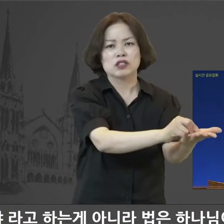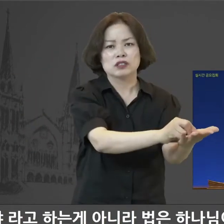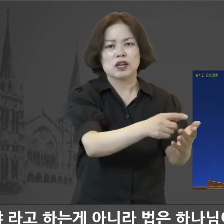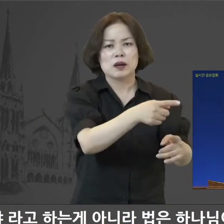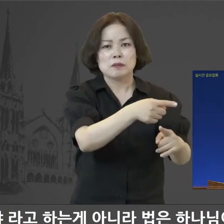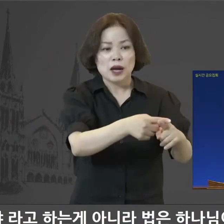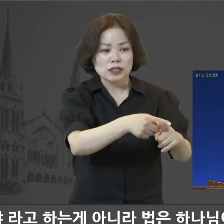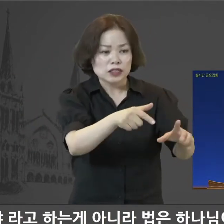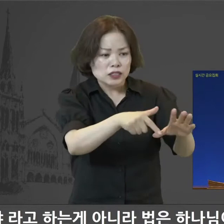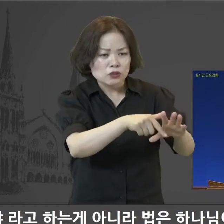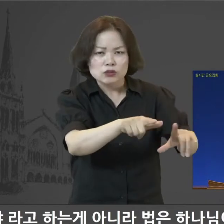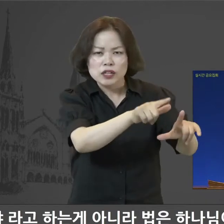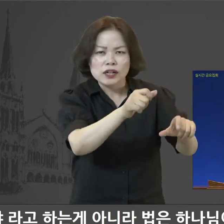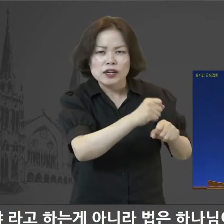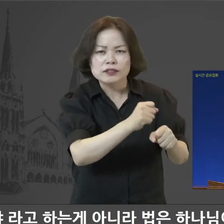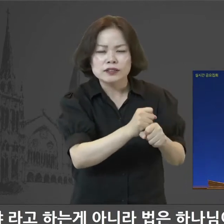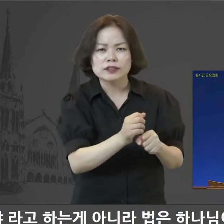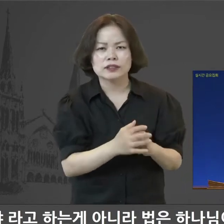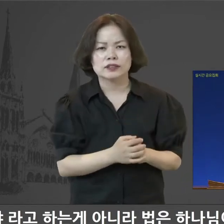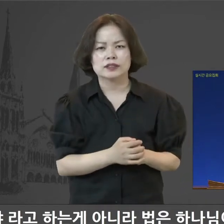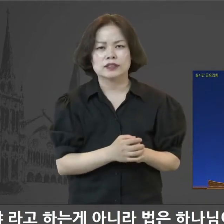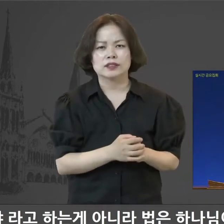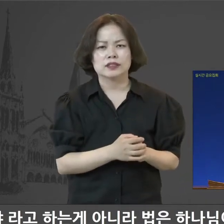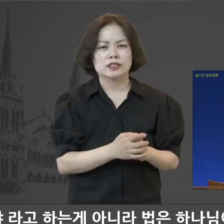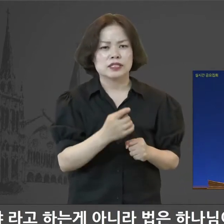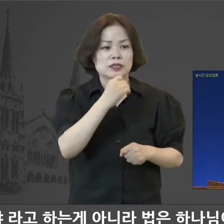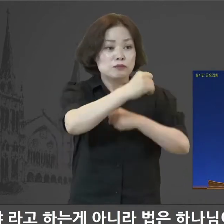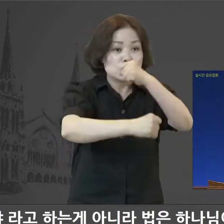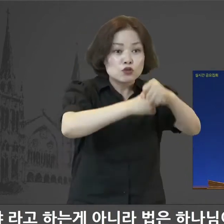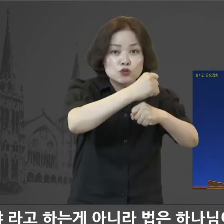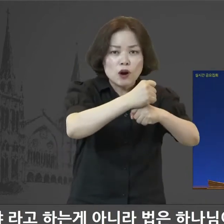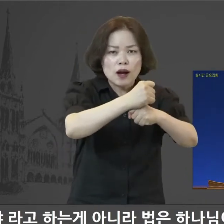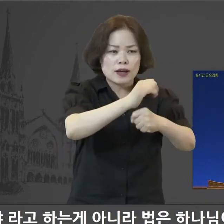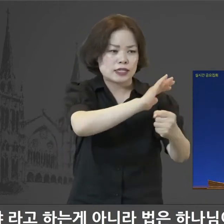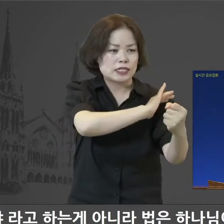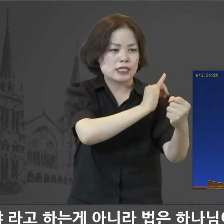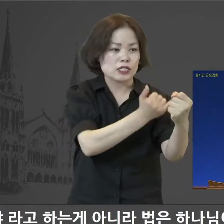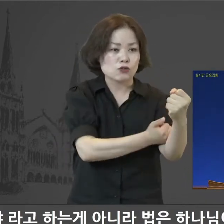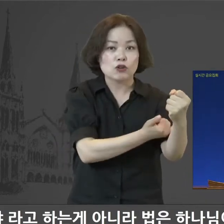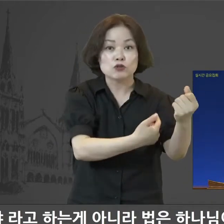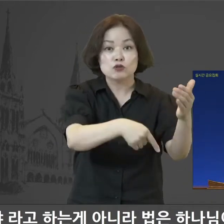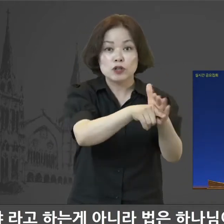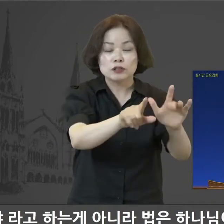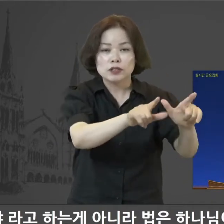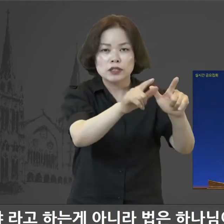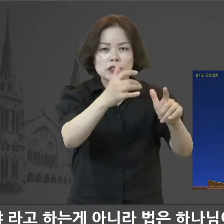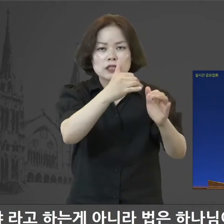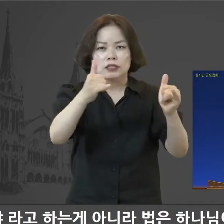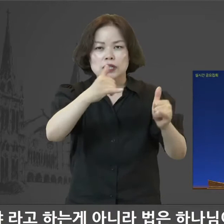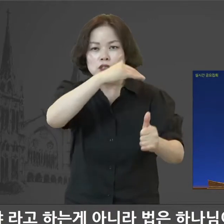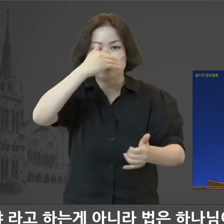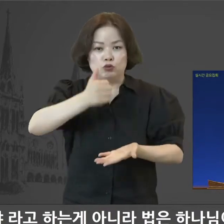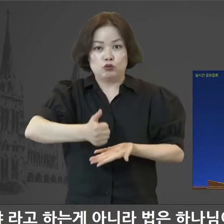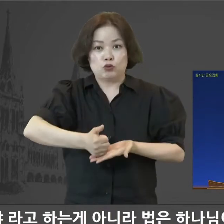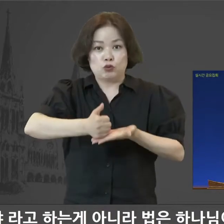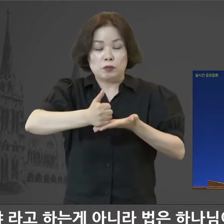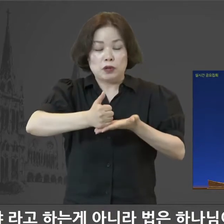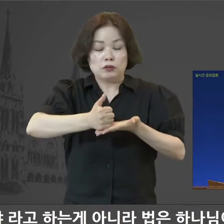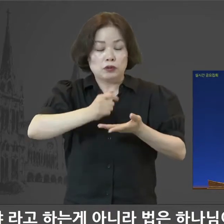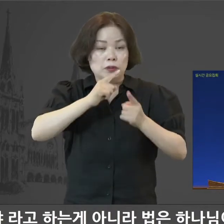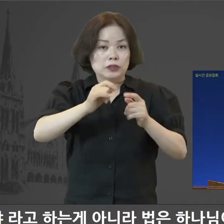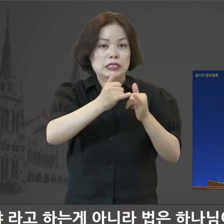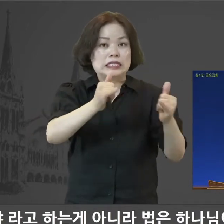반기독교적인 활동할 때 고민이 민주와 인권을 위해서 싸운다 이렇게 말했는데 인간이 왜 존엄한지 설명하지 못하면 인권을 얘기할 수가